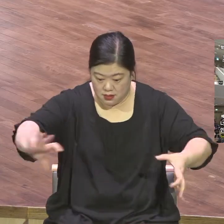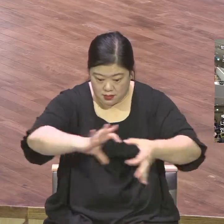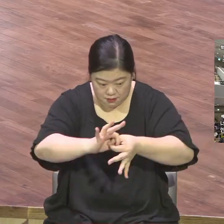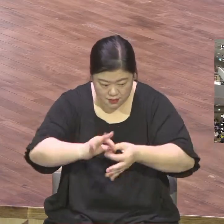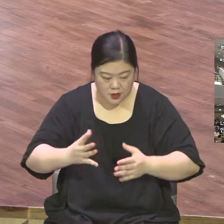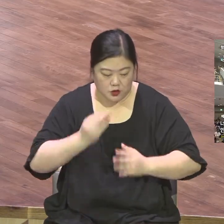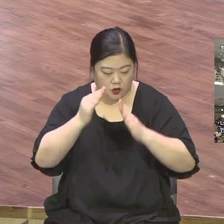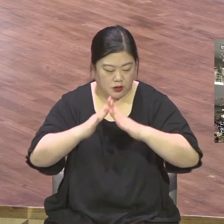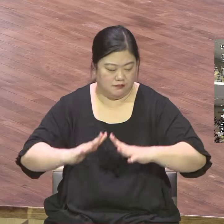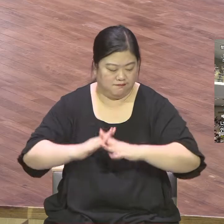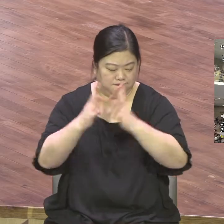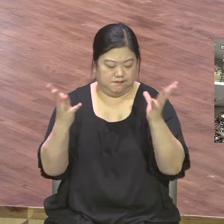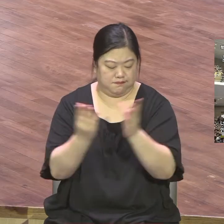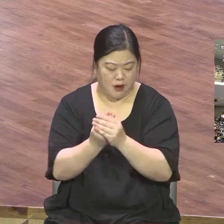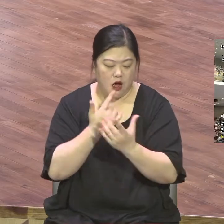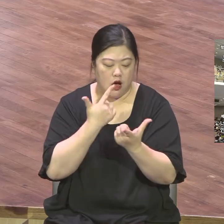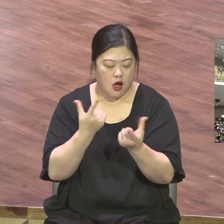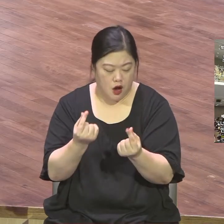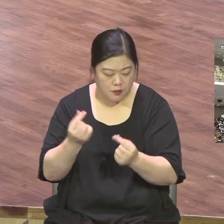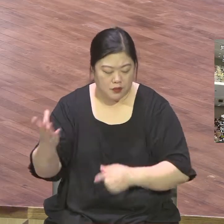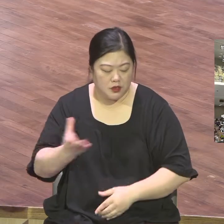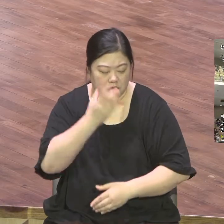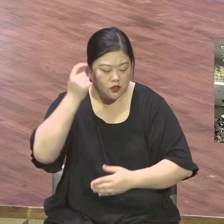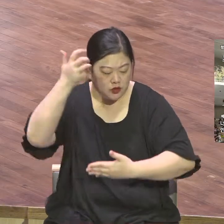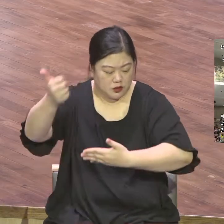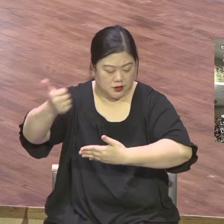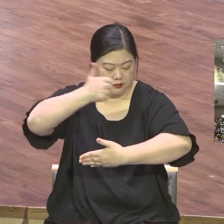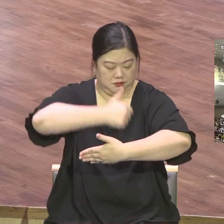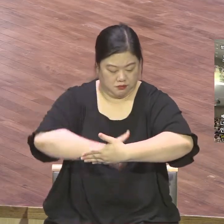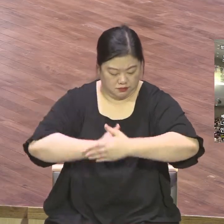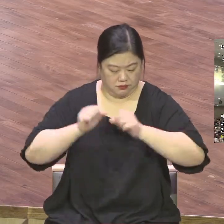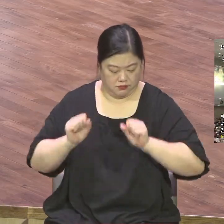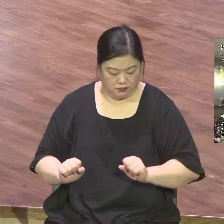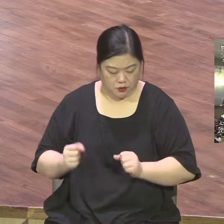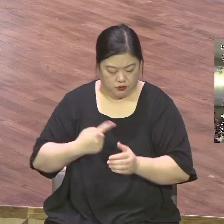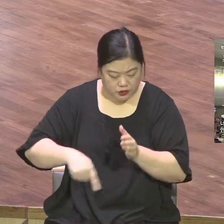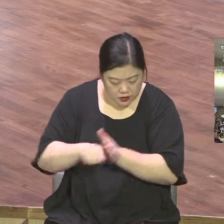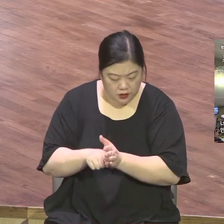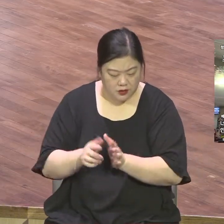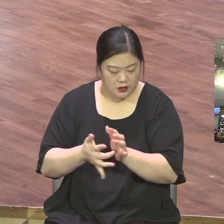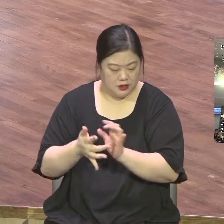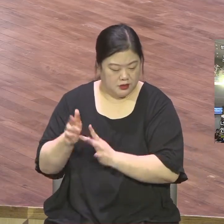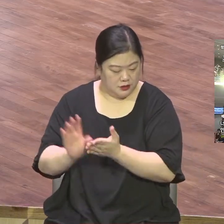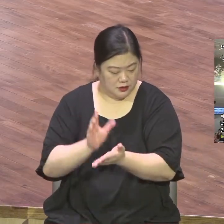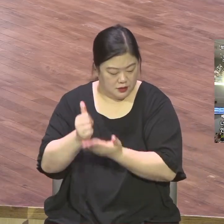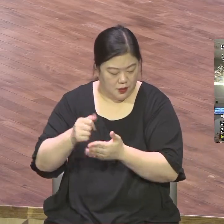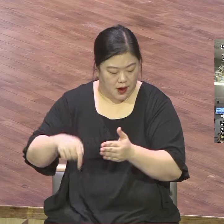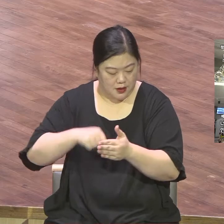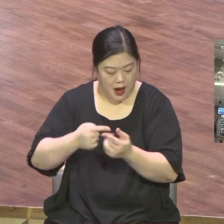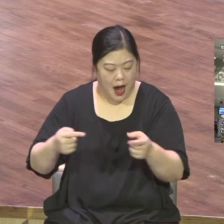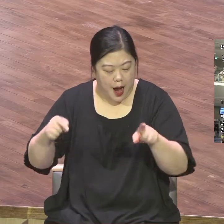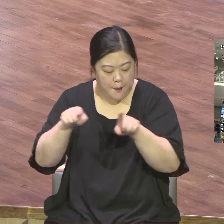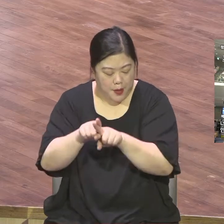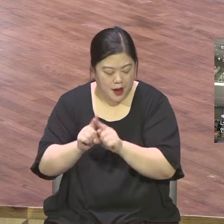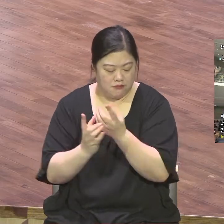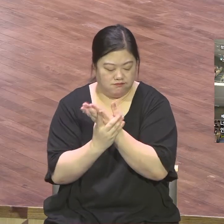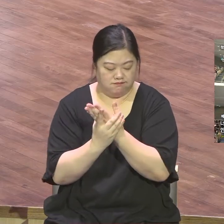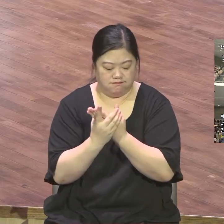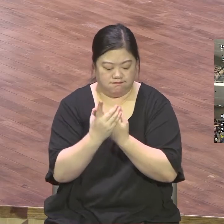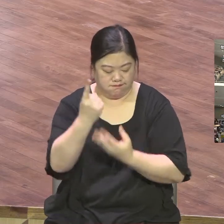너희도 성령 안에서 하나님이 거하실 처소가 되기 위하여 그리스도 예수 안에서 함께 지어져